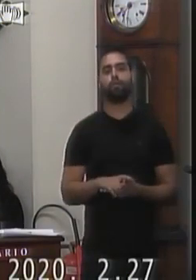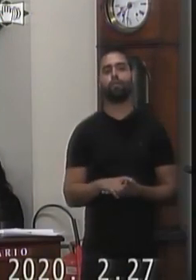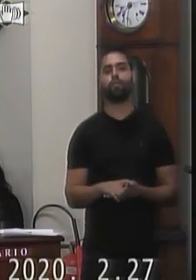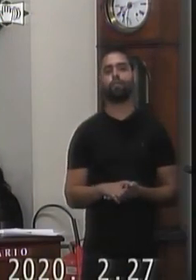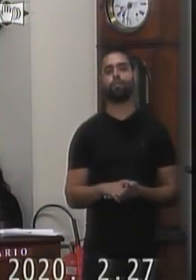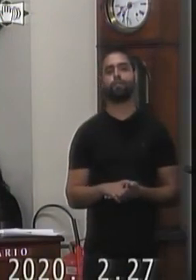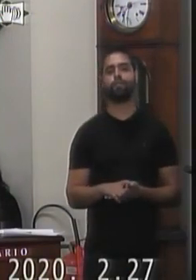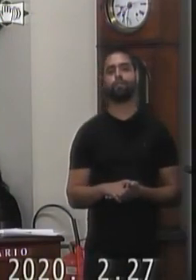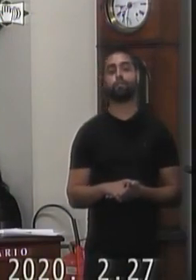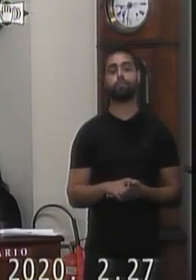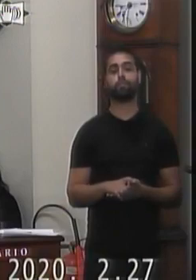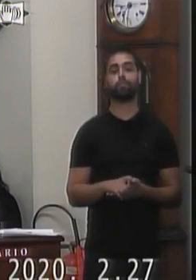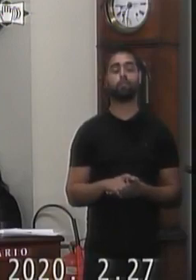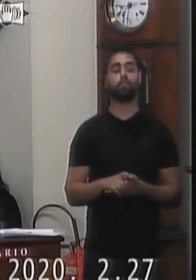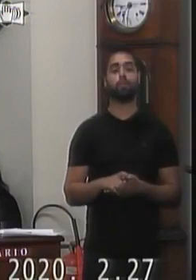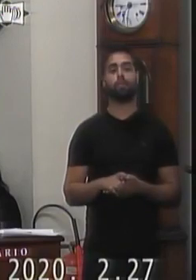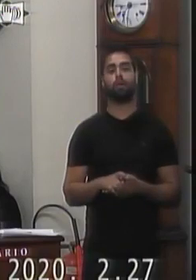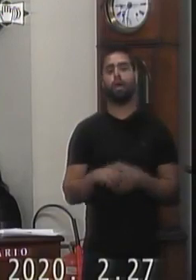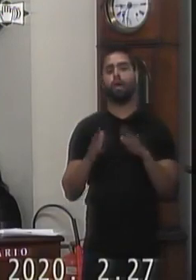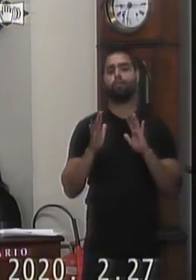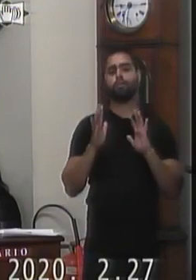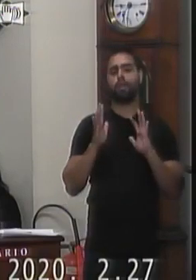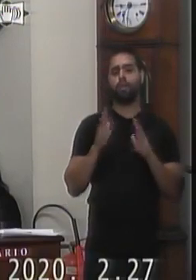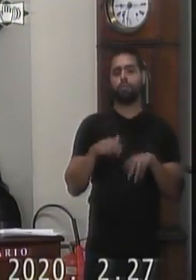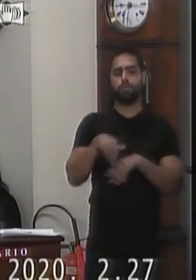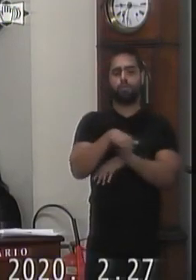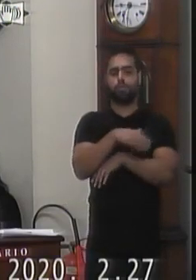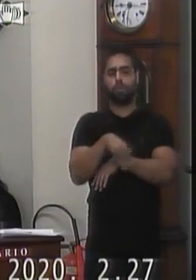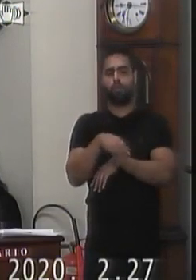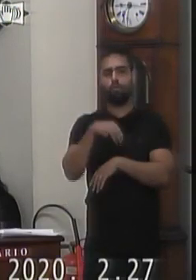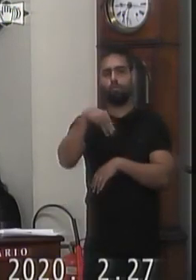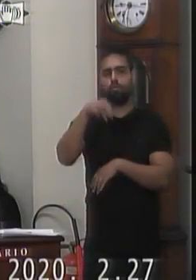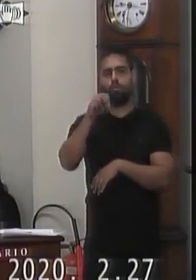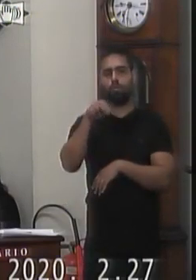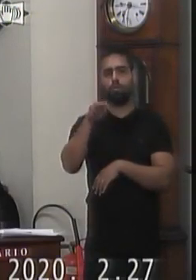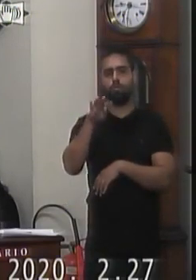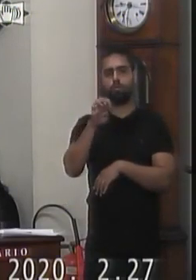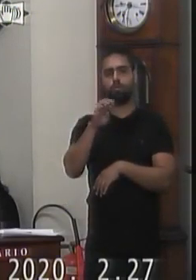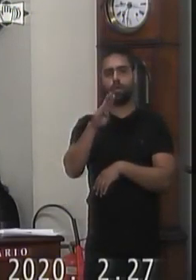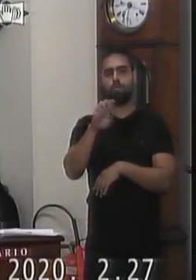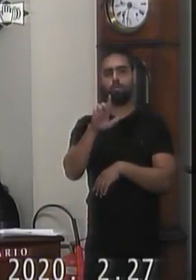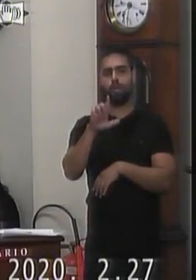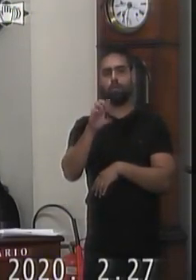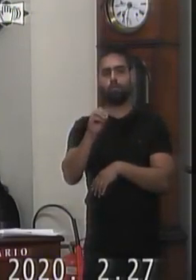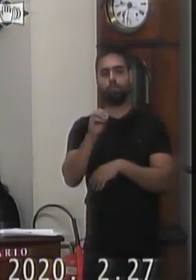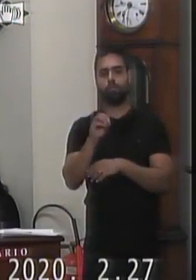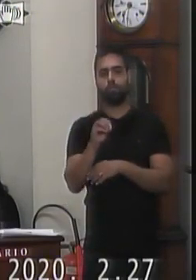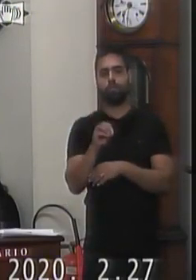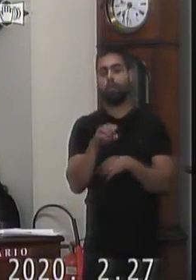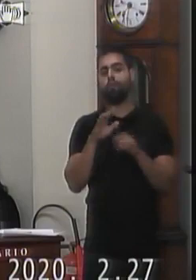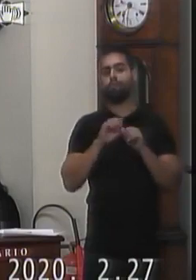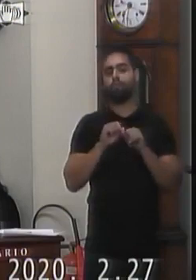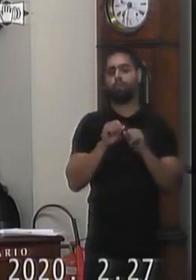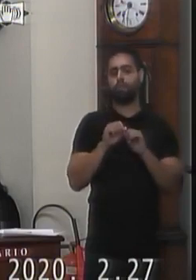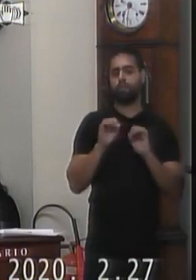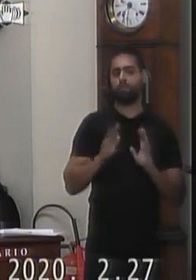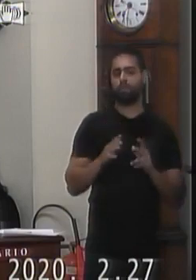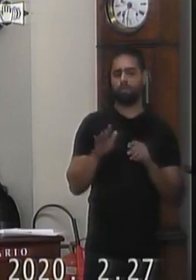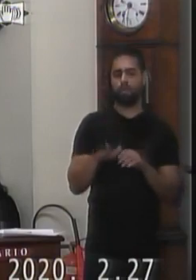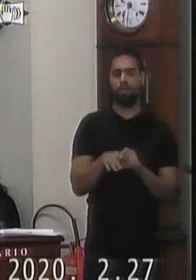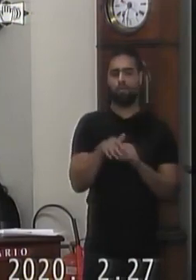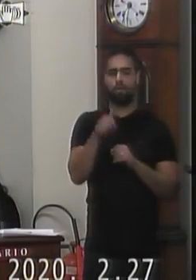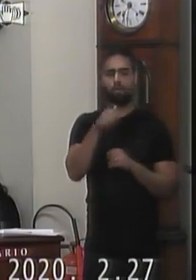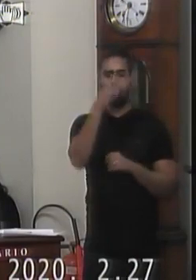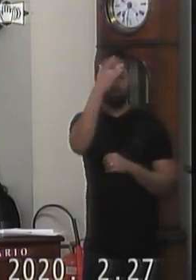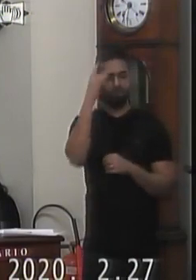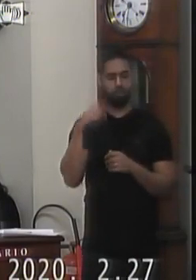viabilizando através do departamento competente a limpeza das ruas do bairro Monte Belo. A demanda interna é necessária para que se possa dar melhor infraestrutura